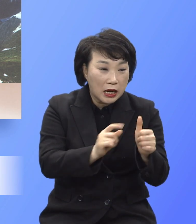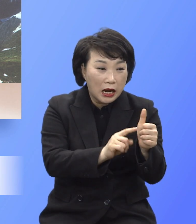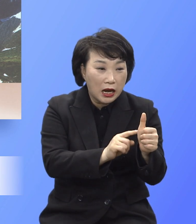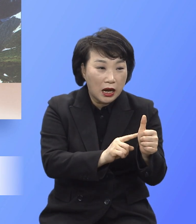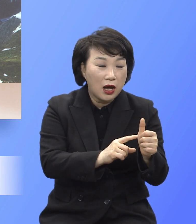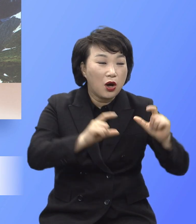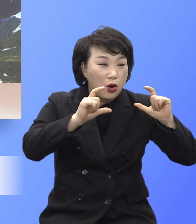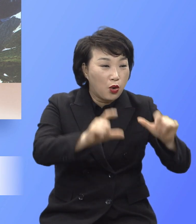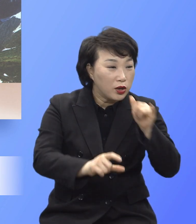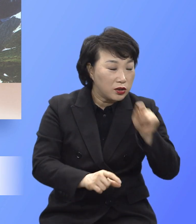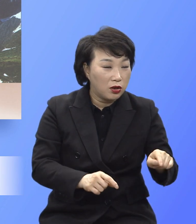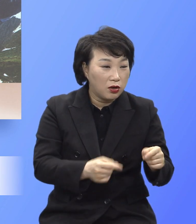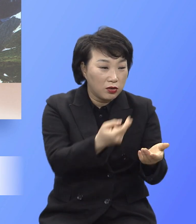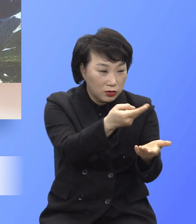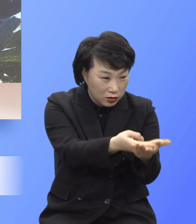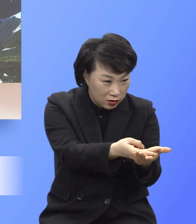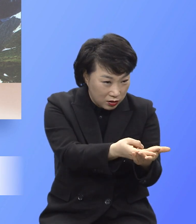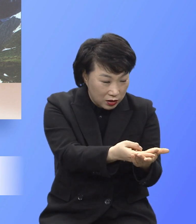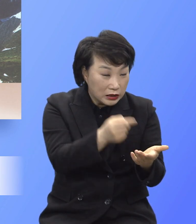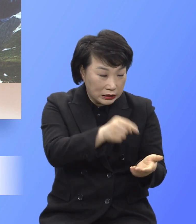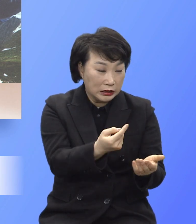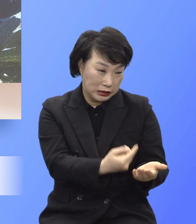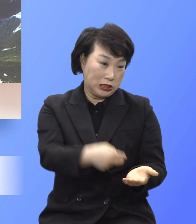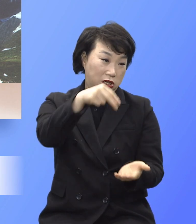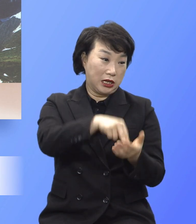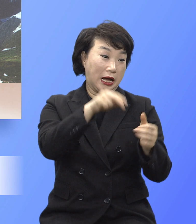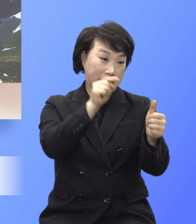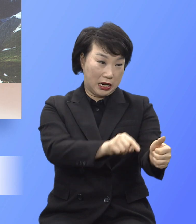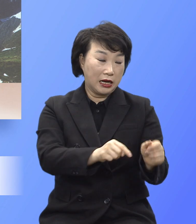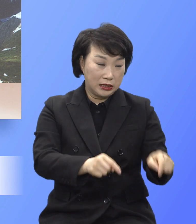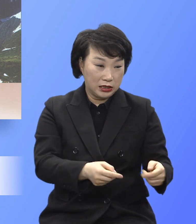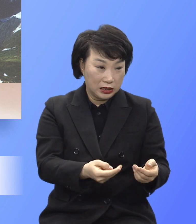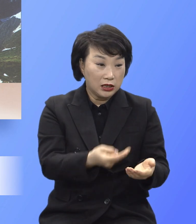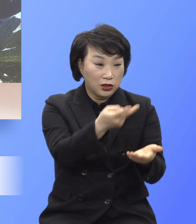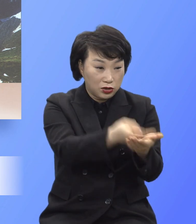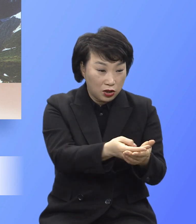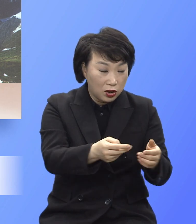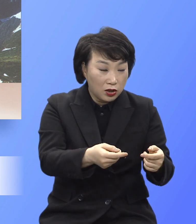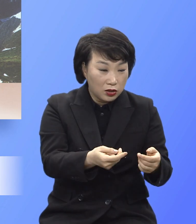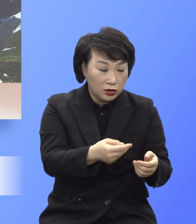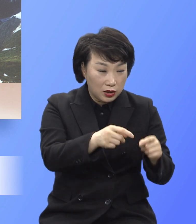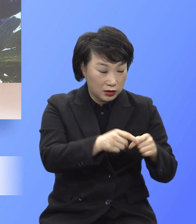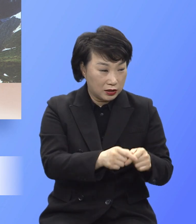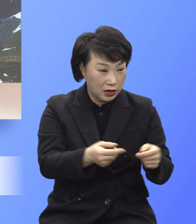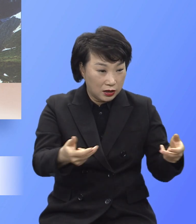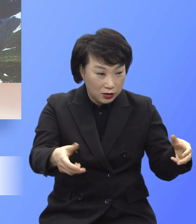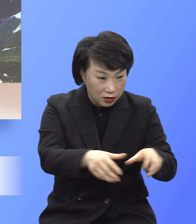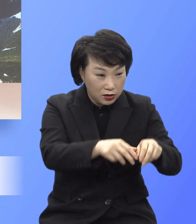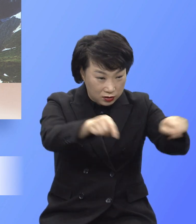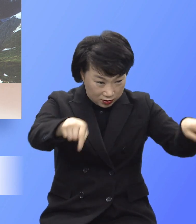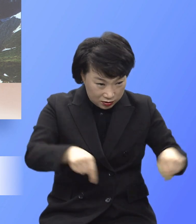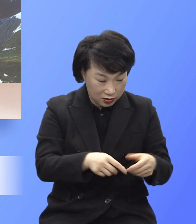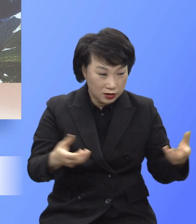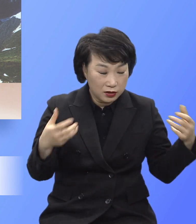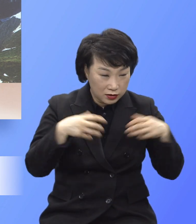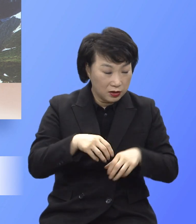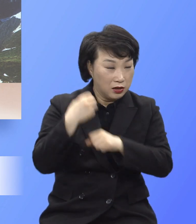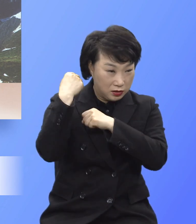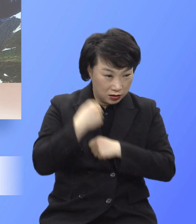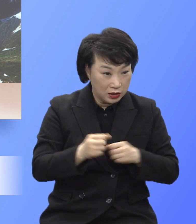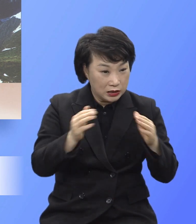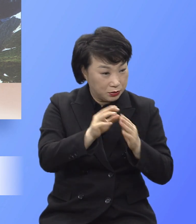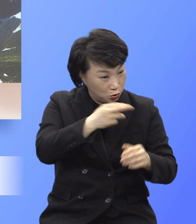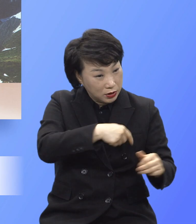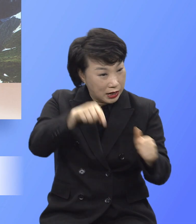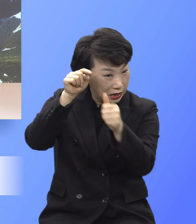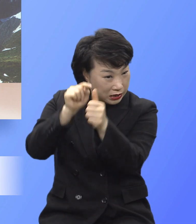중풍병자에게 이르시되 일어나 내 침상을 가지고 집으로 가라 하시고 그가